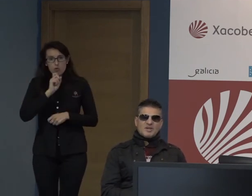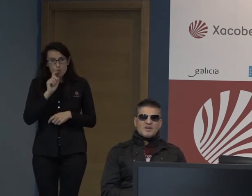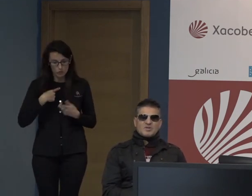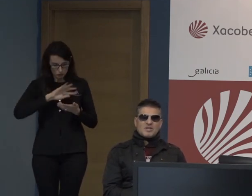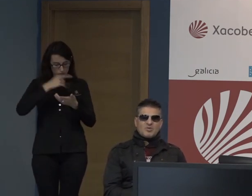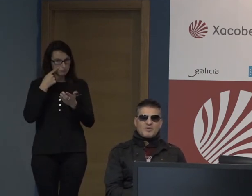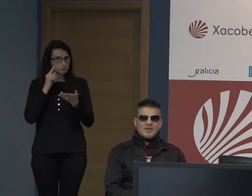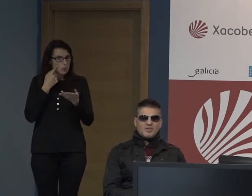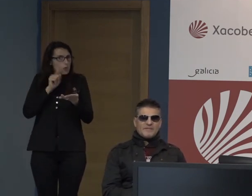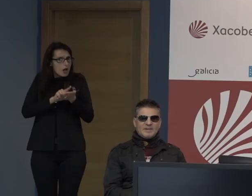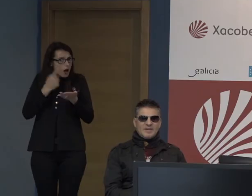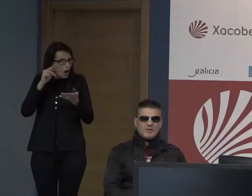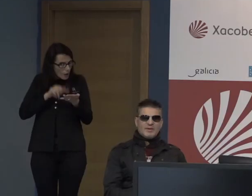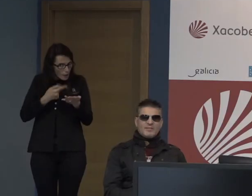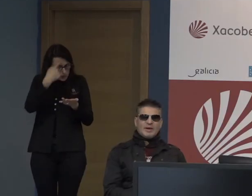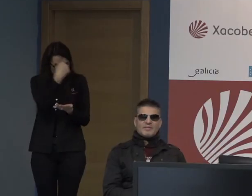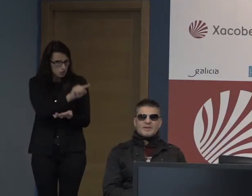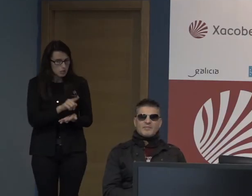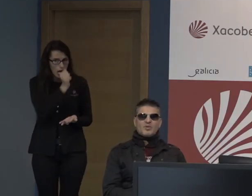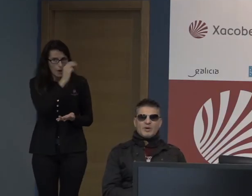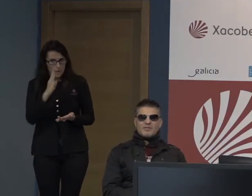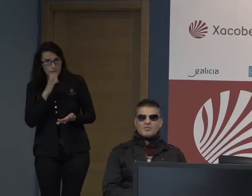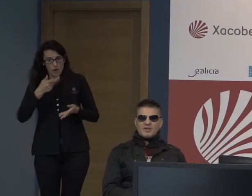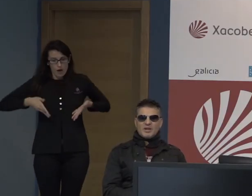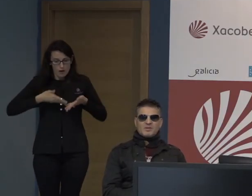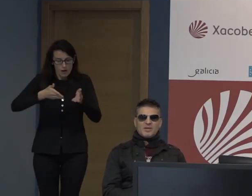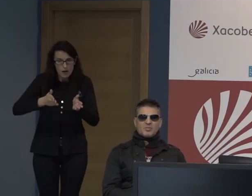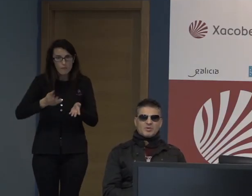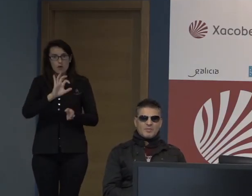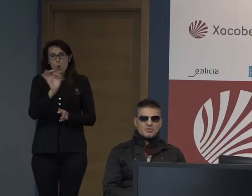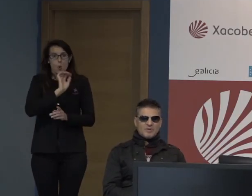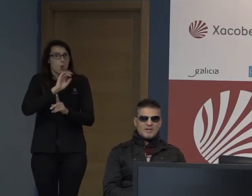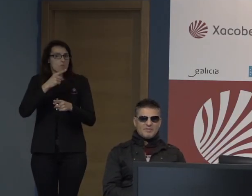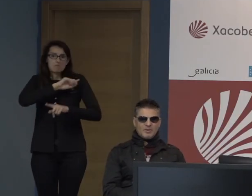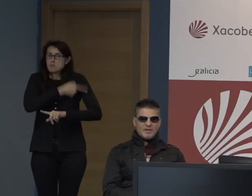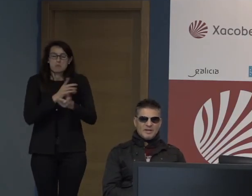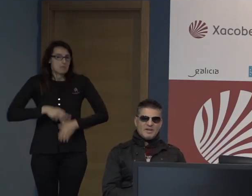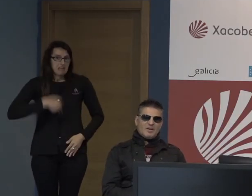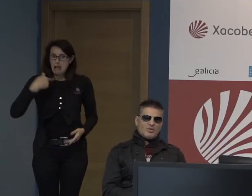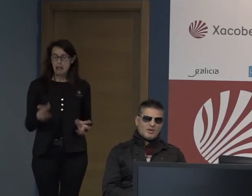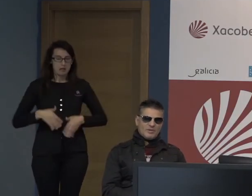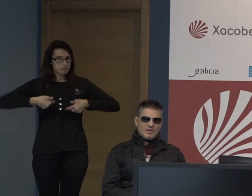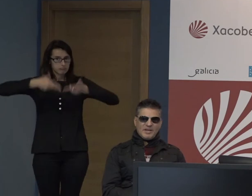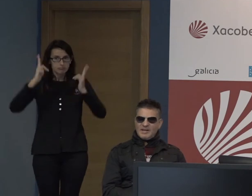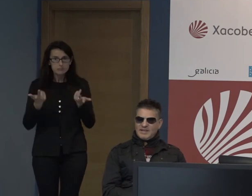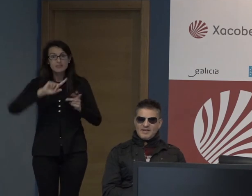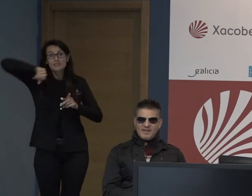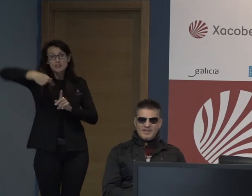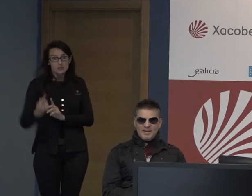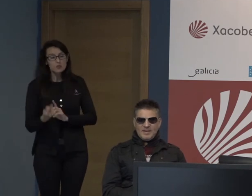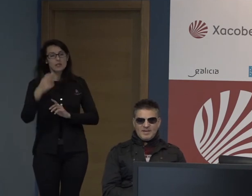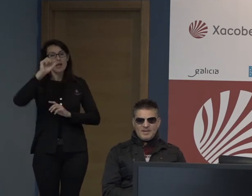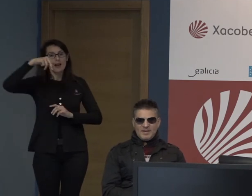Entonces, eso está muy bien, ¿no? También y para hacer camino, para hacer cualquier actividad deportiva, pues viene fenomenal. Luego ya ha comentado Enrique, el